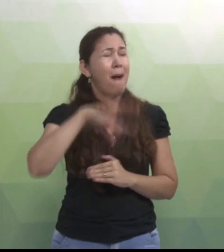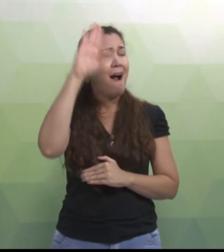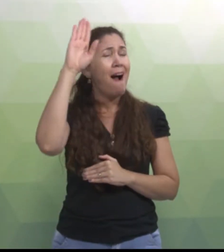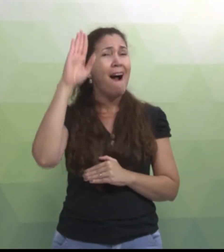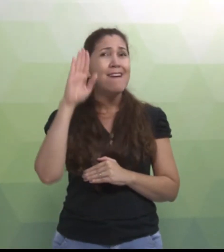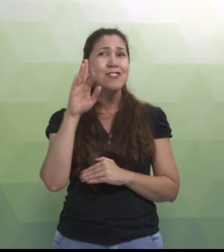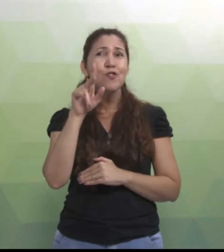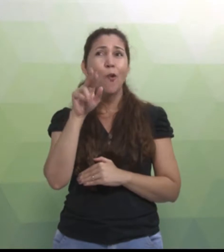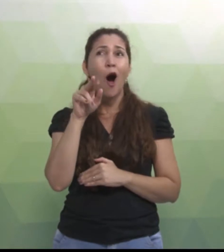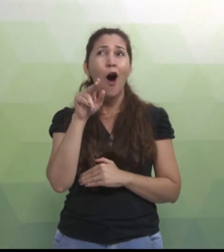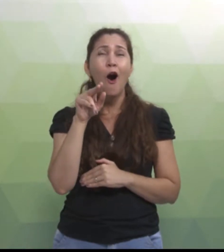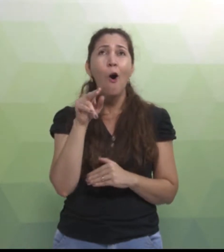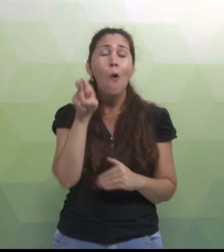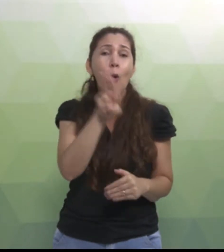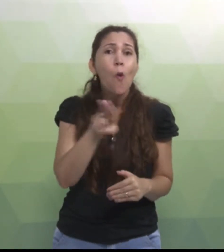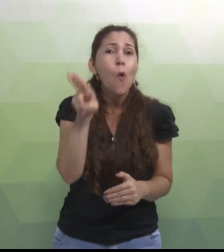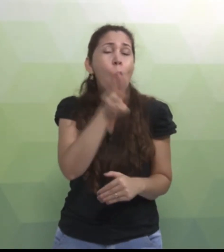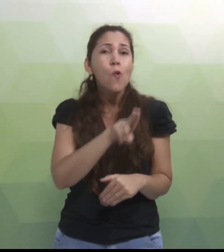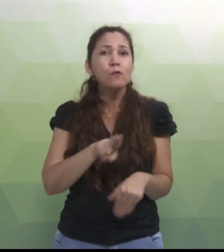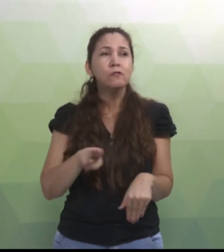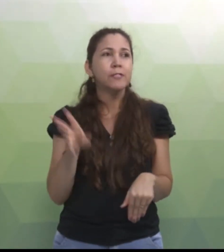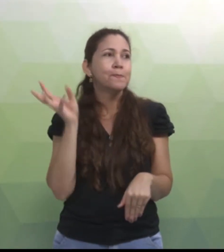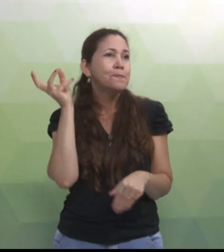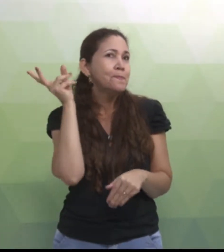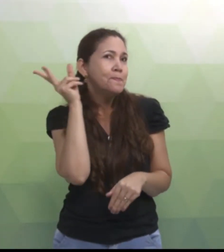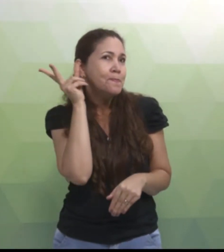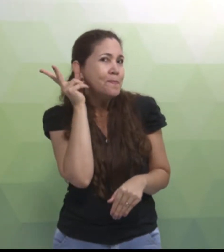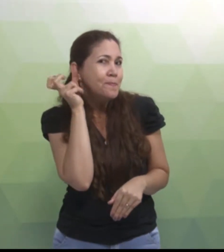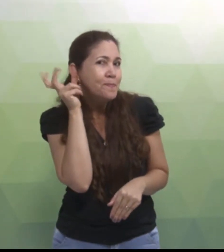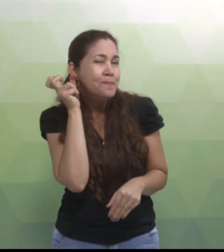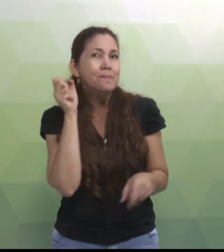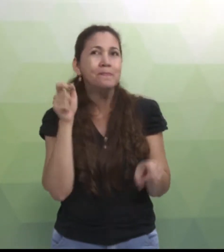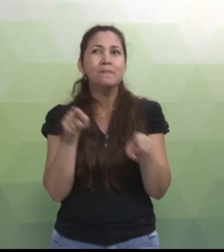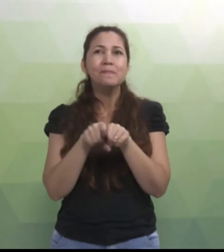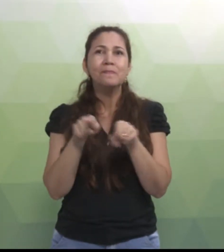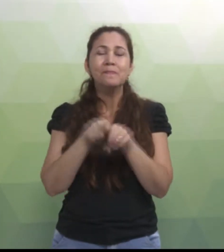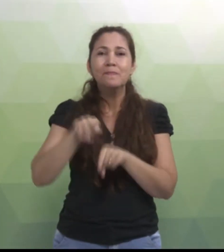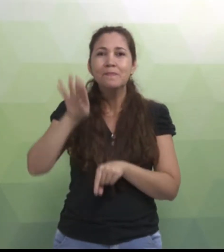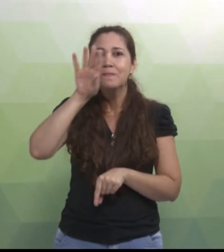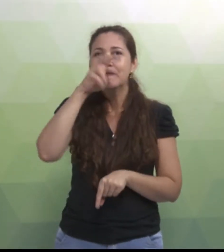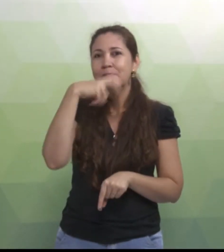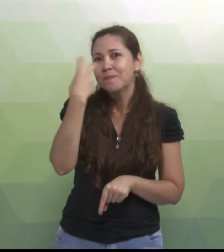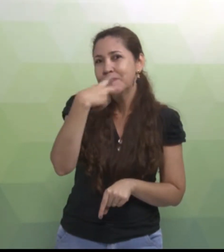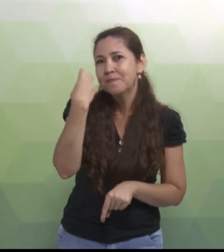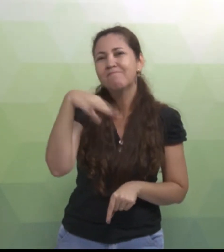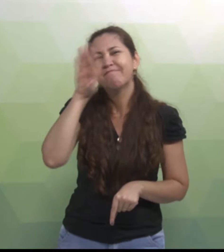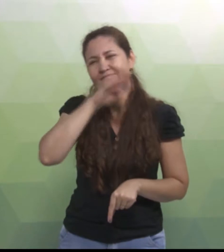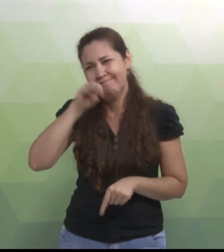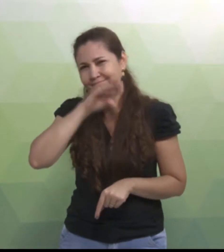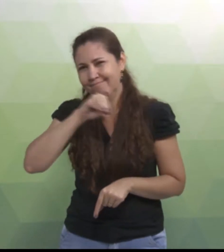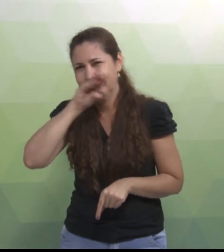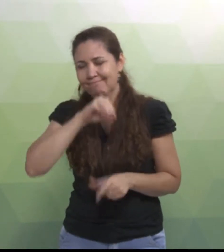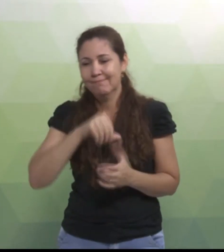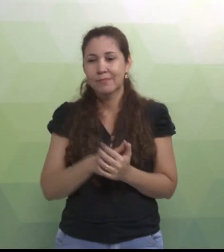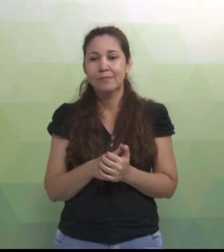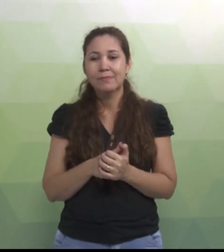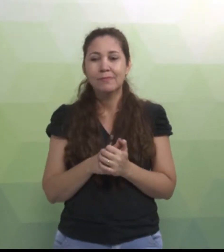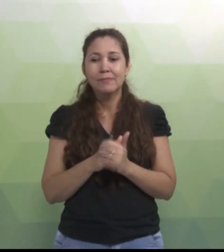A maioria do ensino para surdos se dá através da recepção auditiva e do treino da fala. Então,